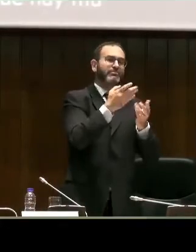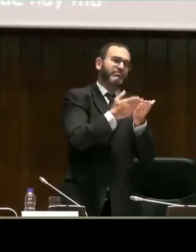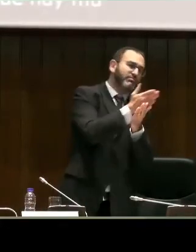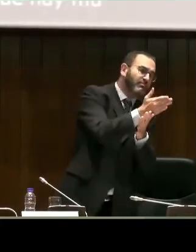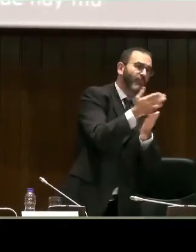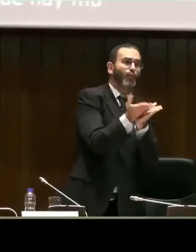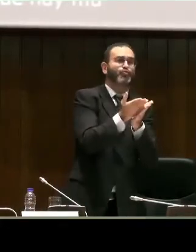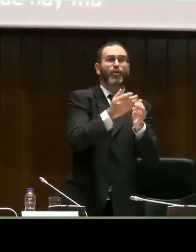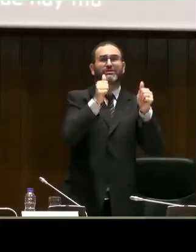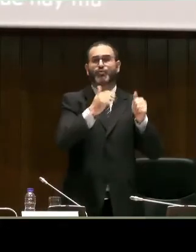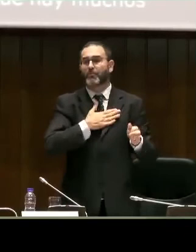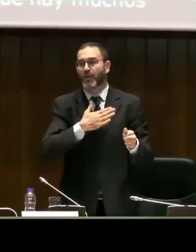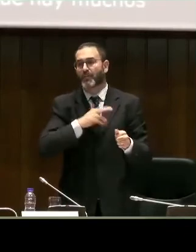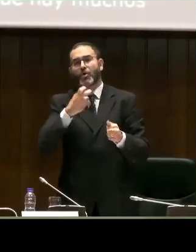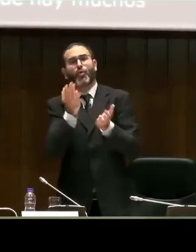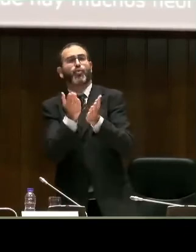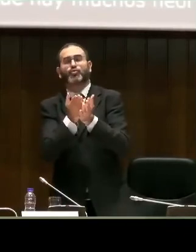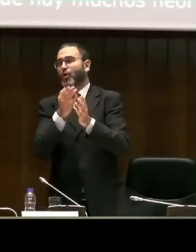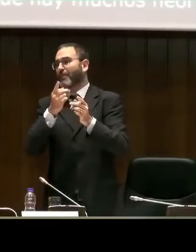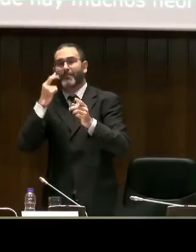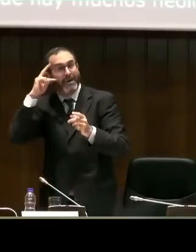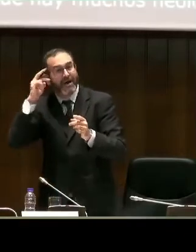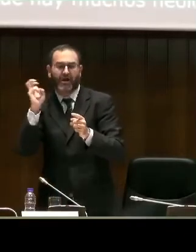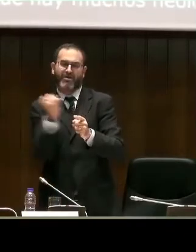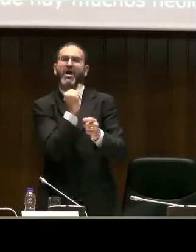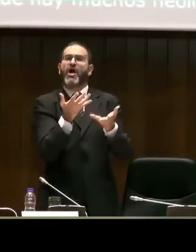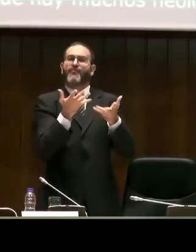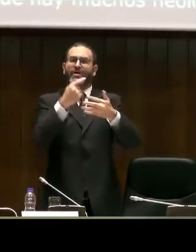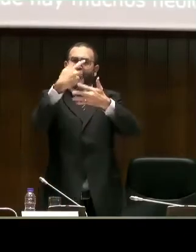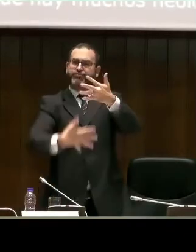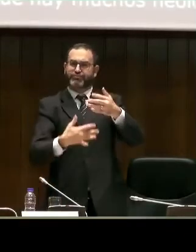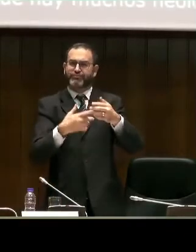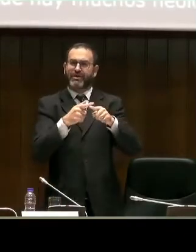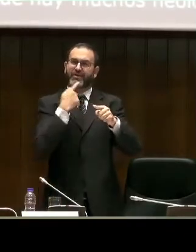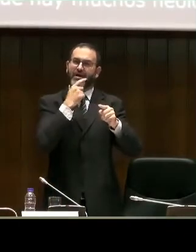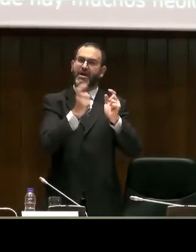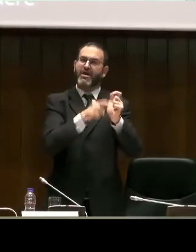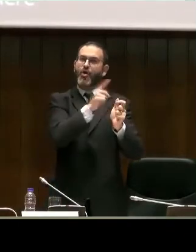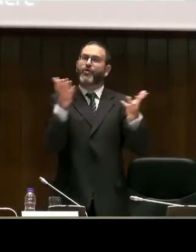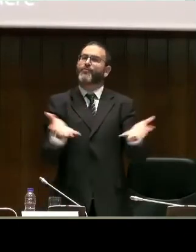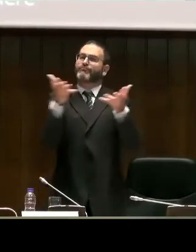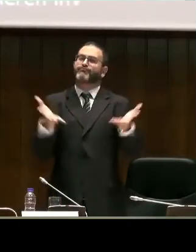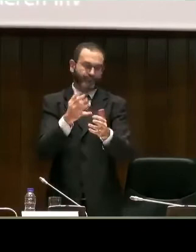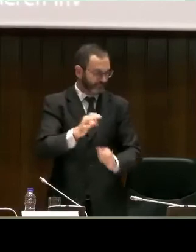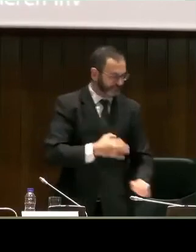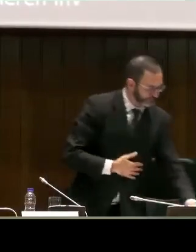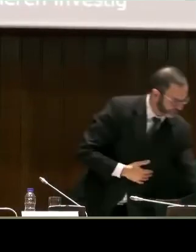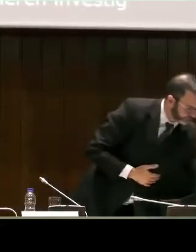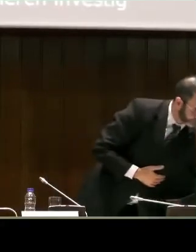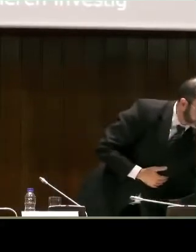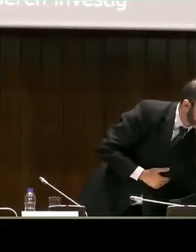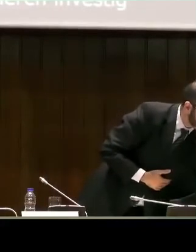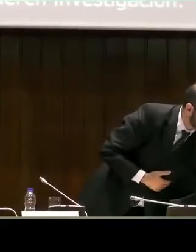universidad se ofrece de diferentes formas, a través de títulos propios, de cursos de expertos y expertas, y hay una